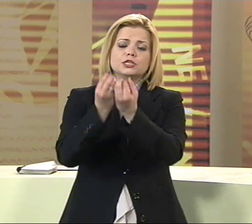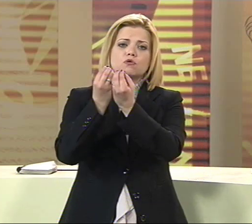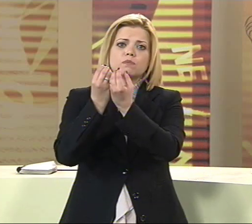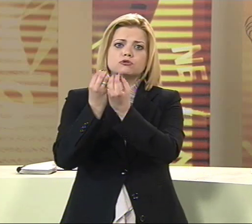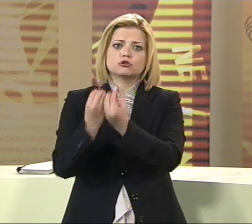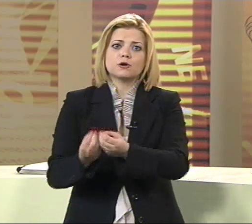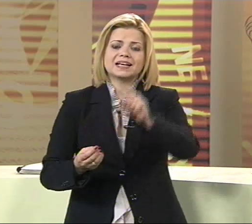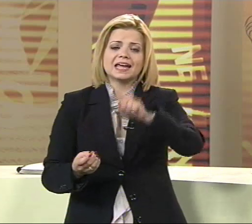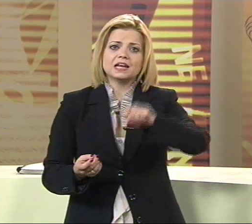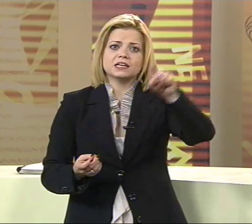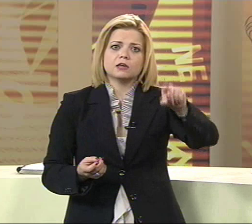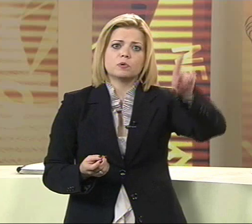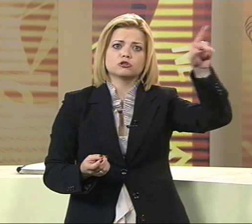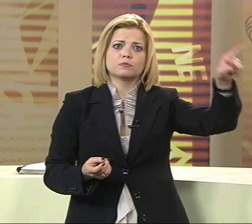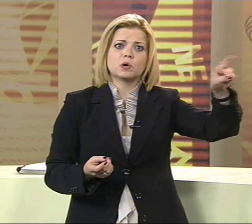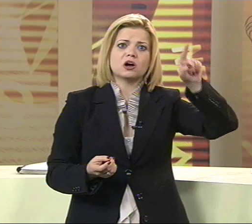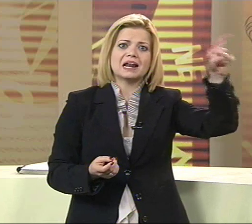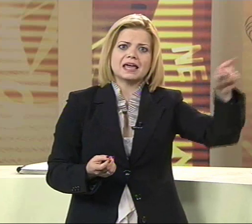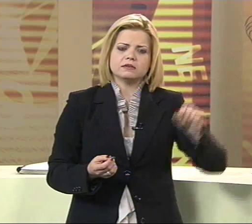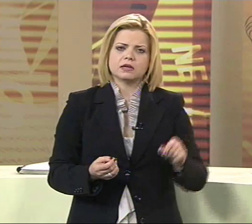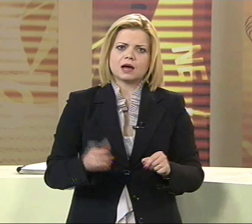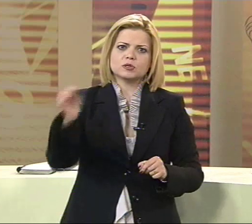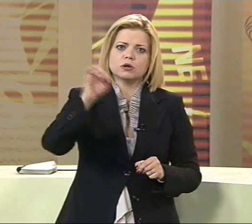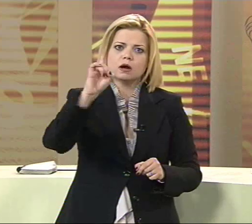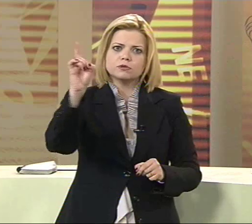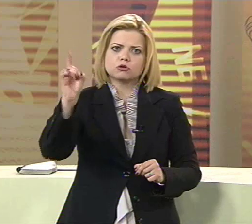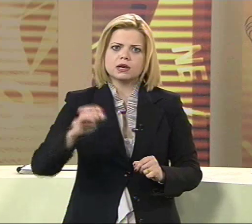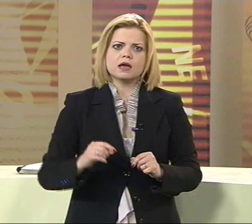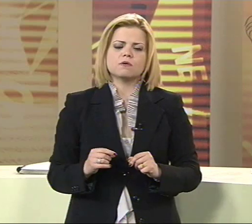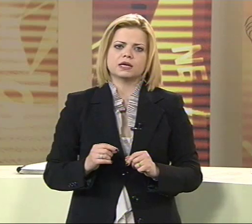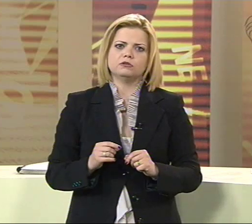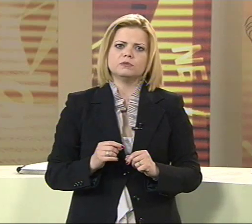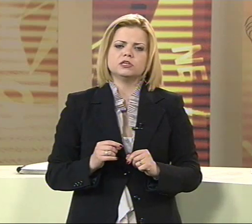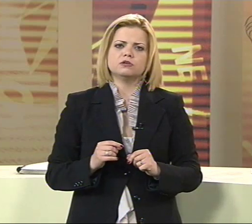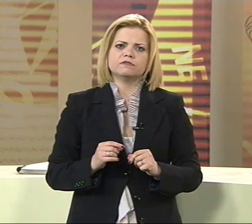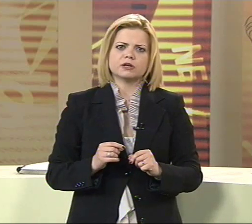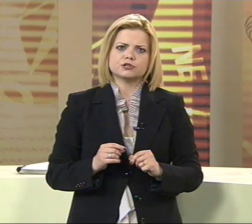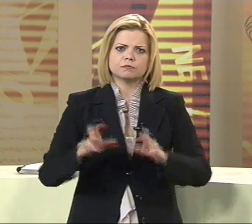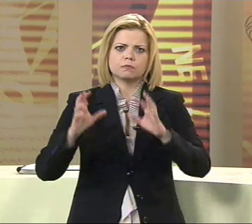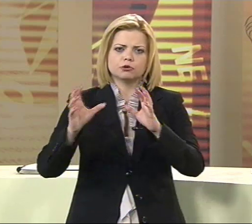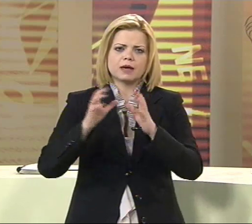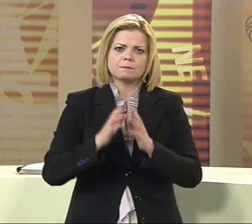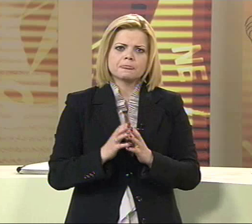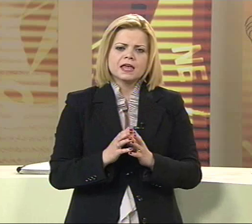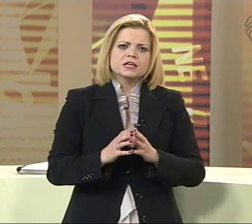domicílio compulsório, aquele que é imposto por lei. A pessoa não escolheu aquele domicílio livremente. Muito bem. Se